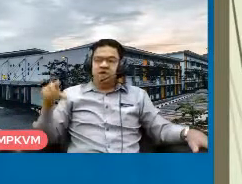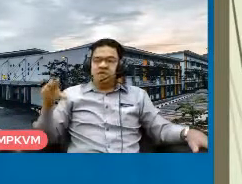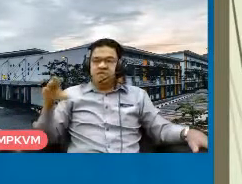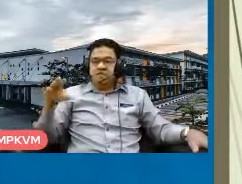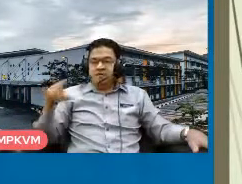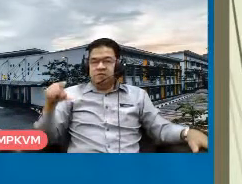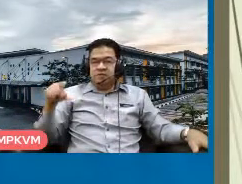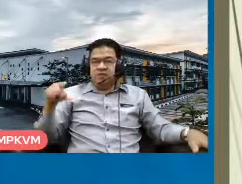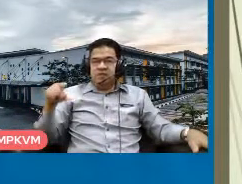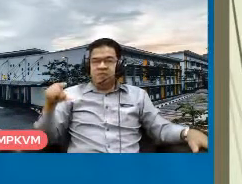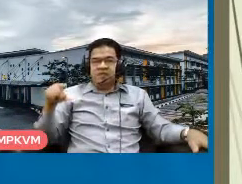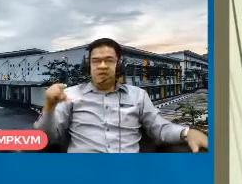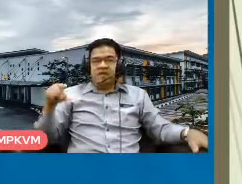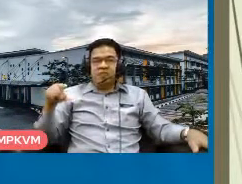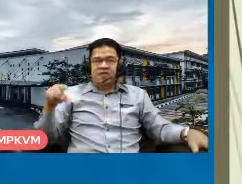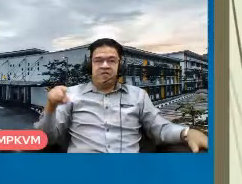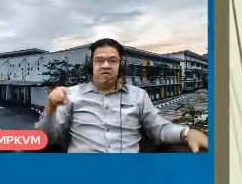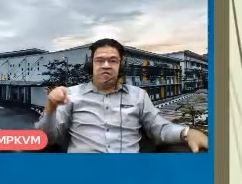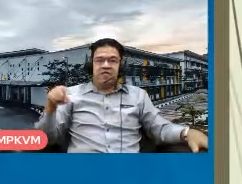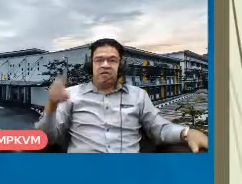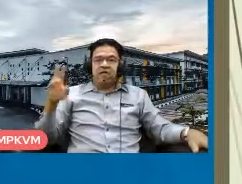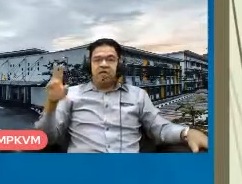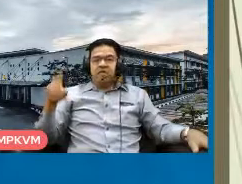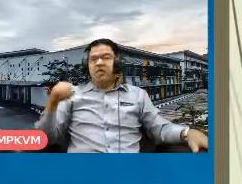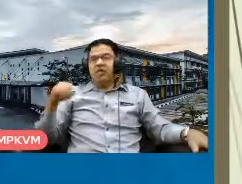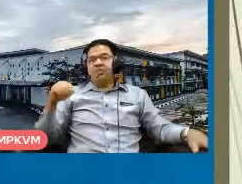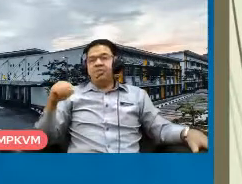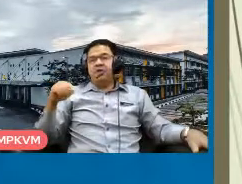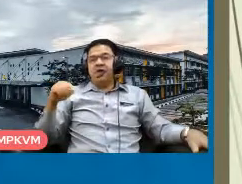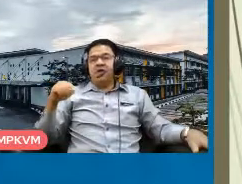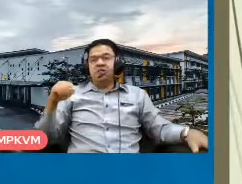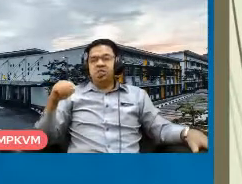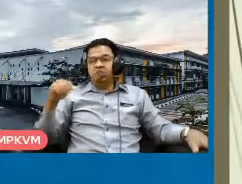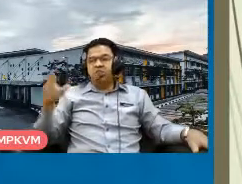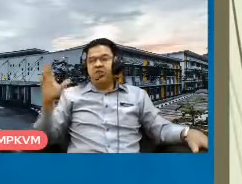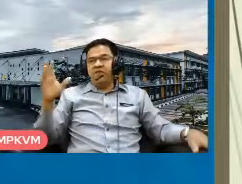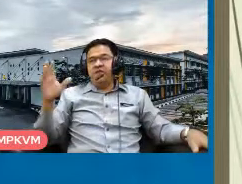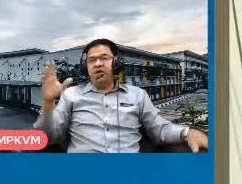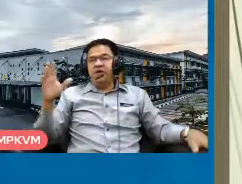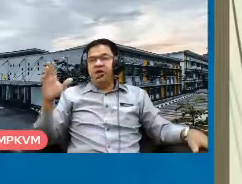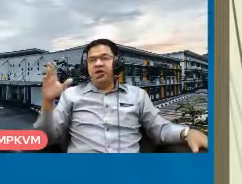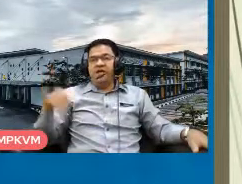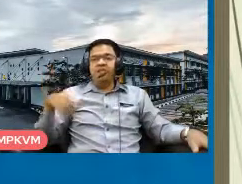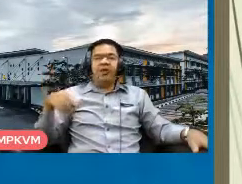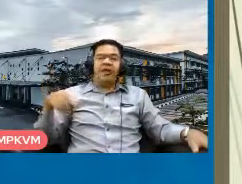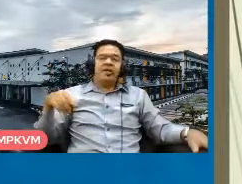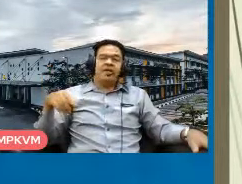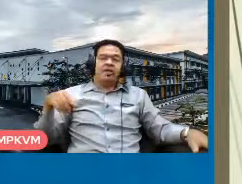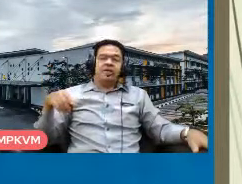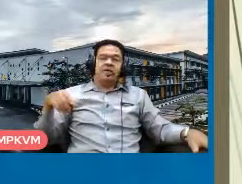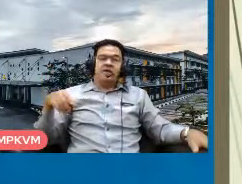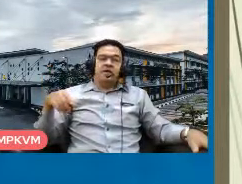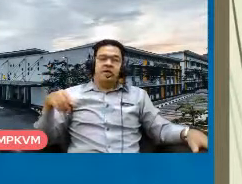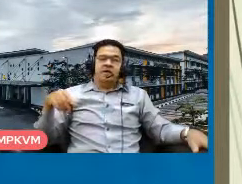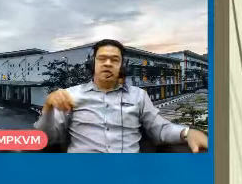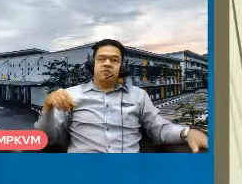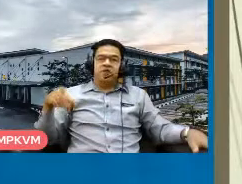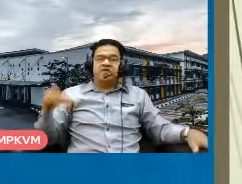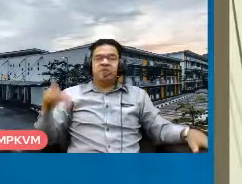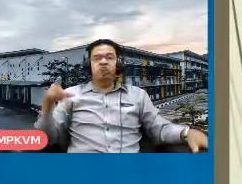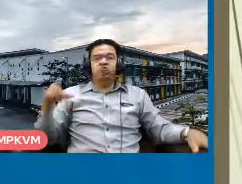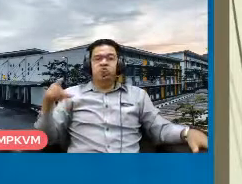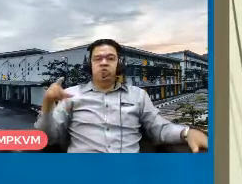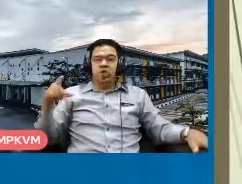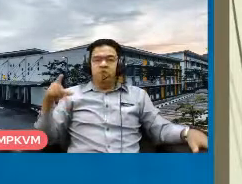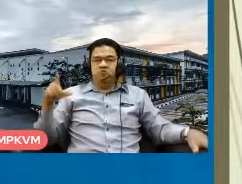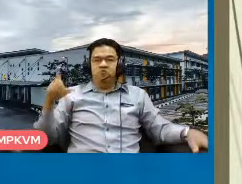ahli Lita bila pagi Kak koperasi nanti sila Pastikan semua pelajar akan dapat eh